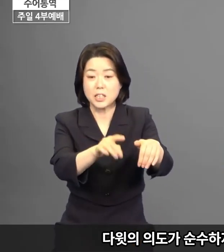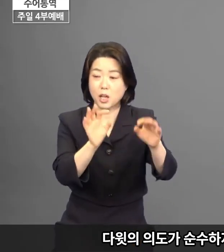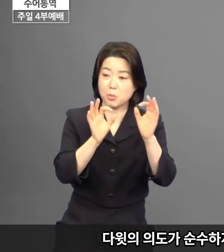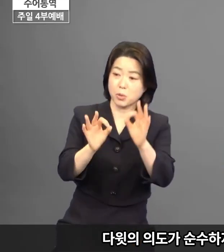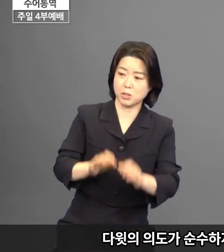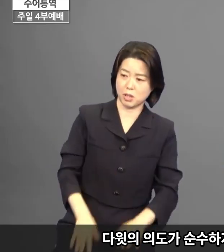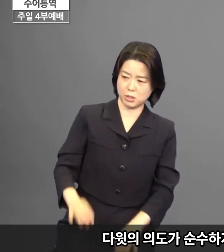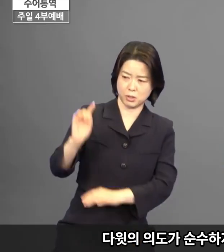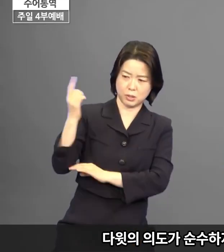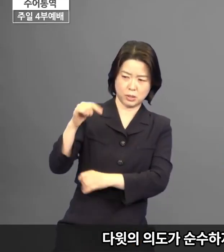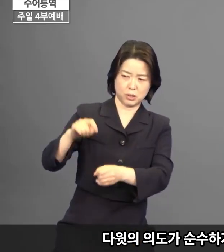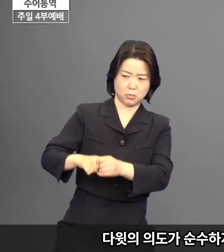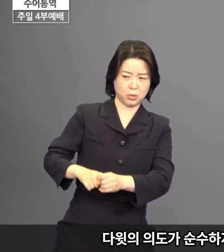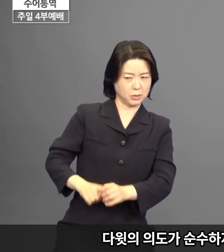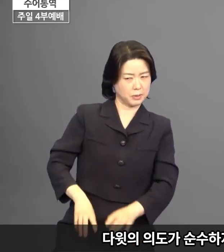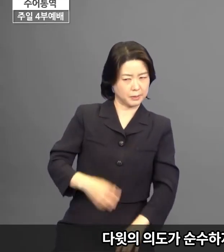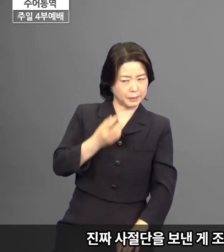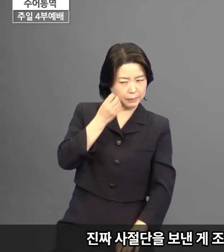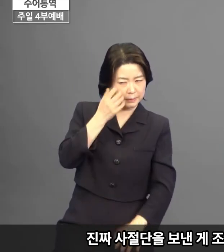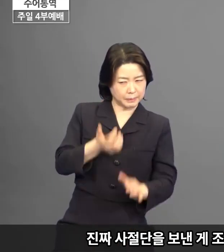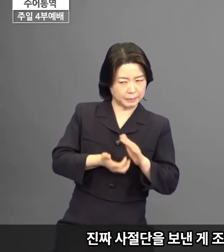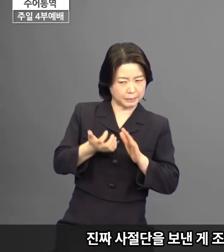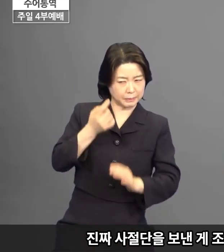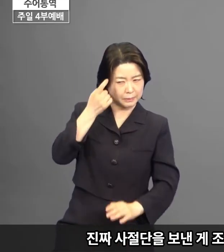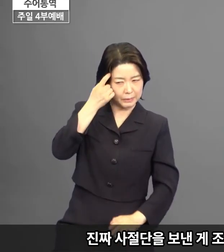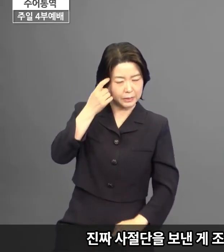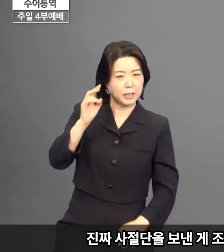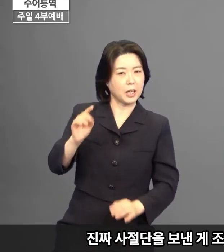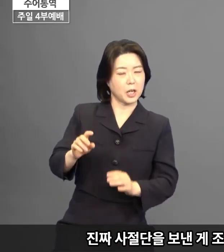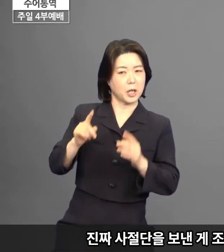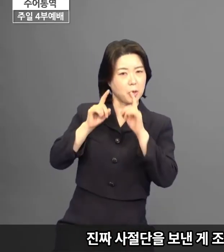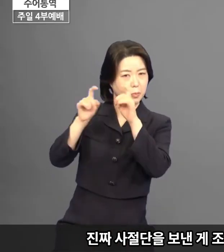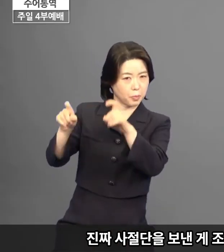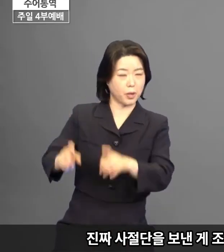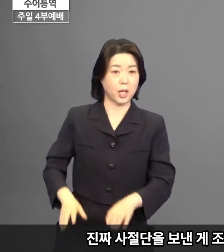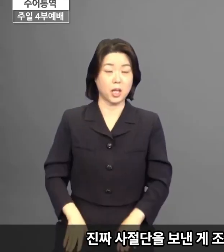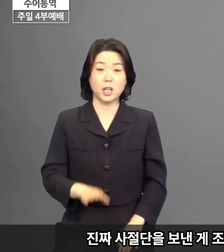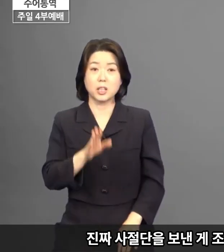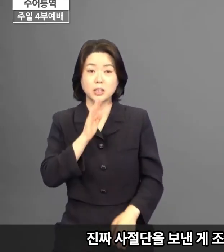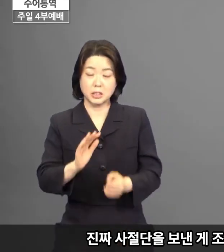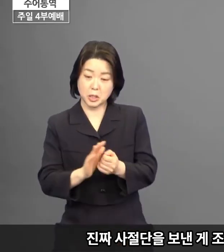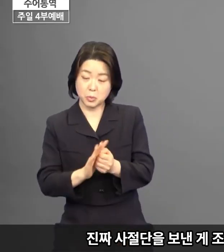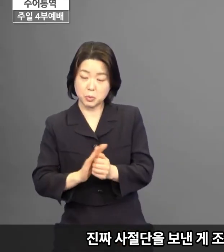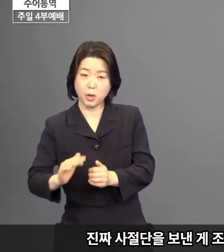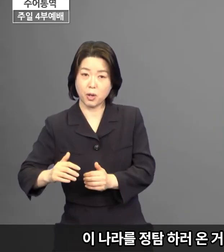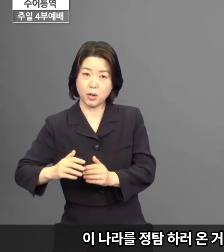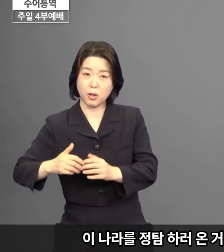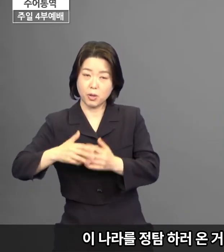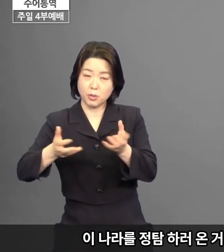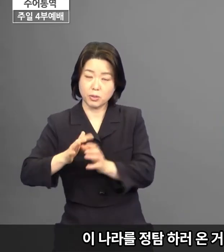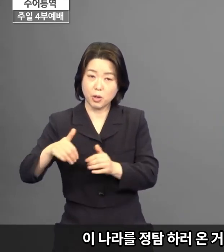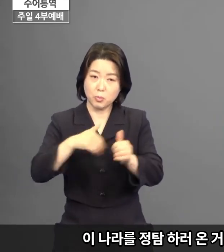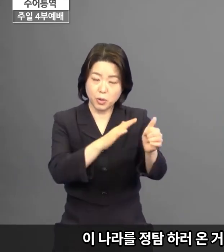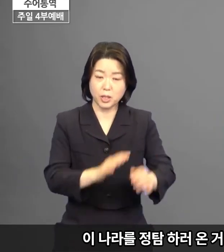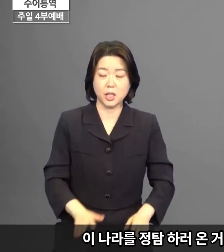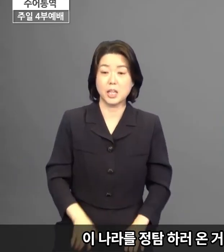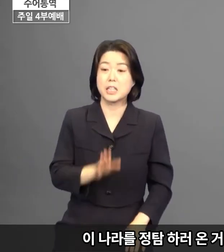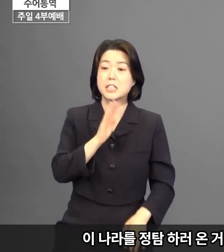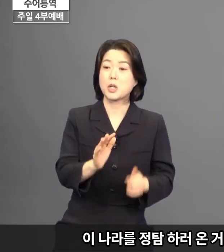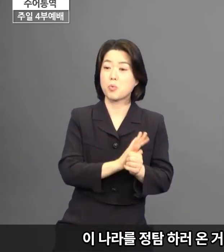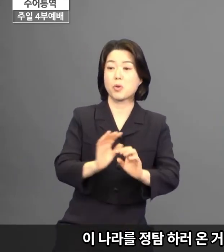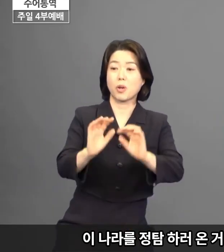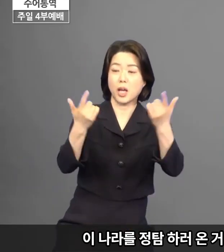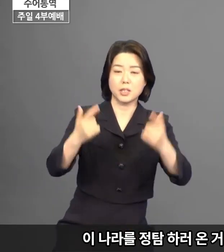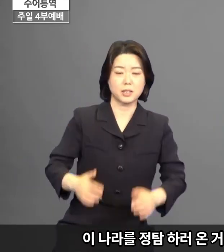이 순수하지 않다라고 보는 겁니다. 진짜 사절단을 보낸 게 조문하기 위해서 온 게 아니라 이 나라를